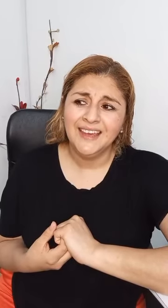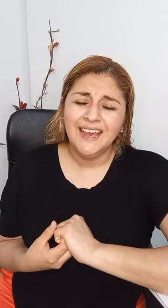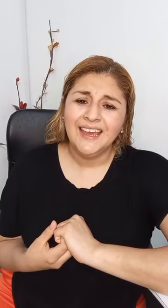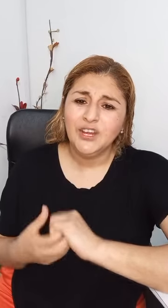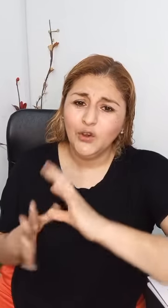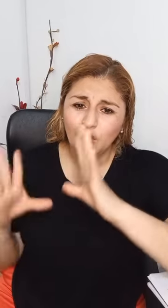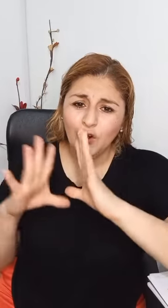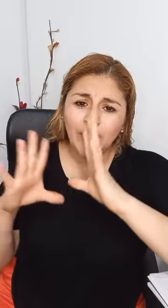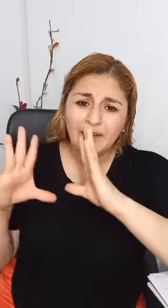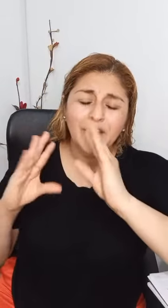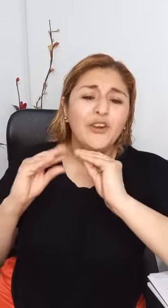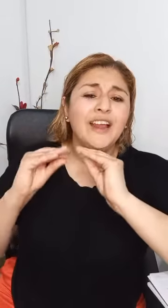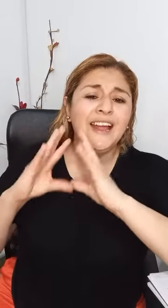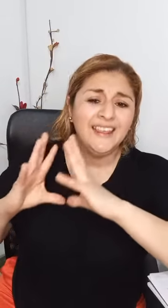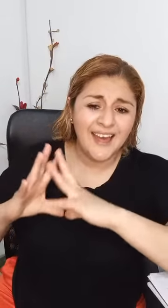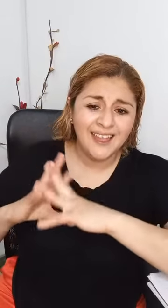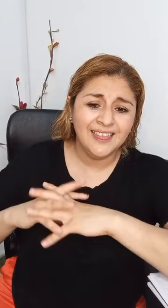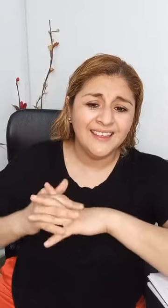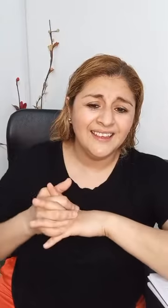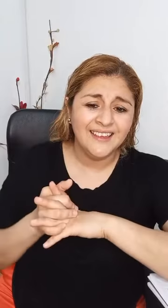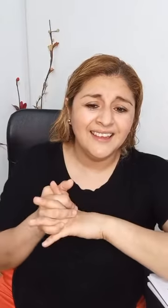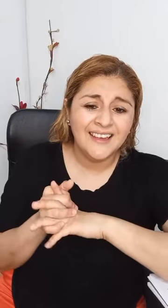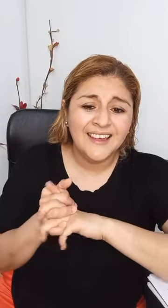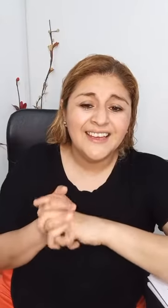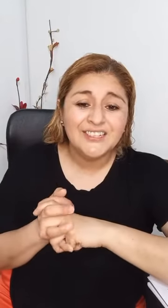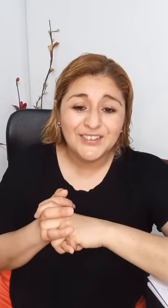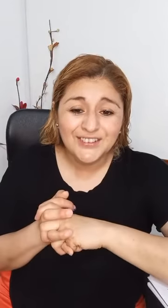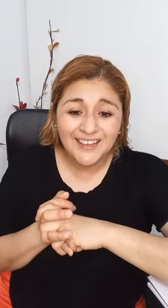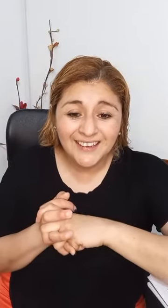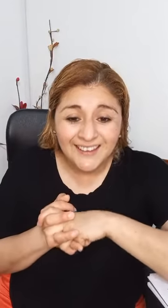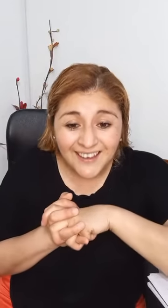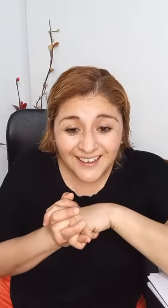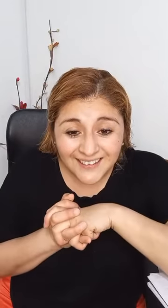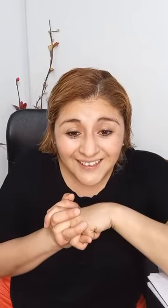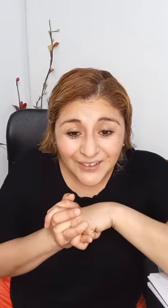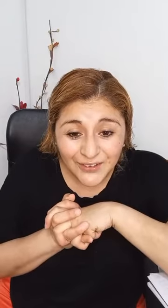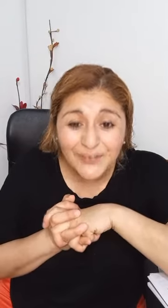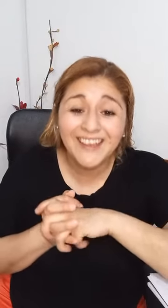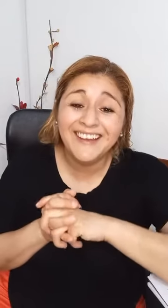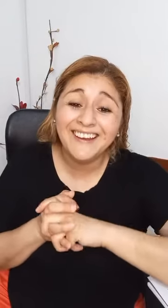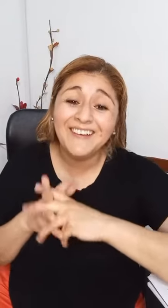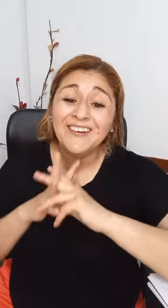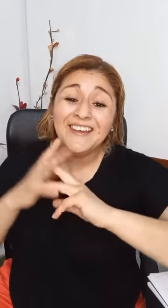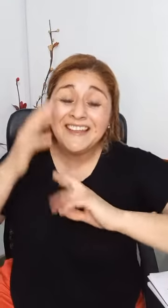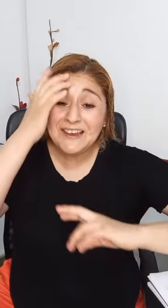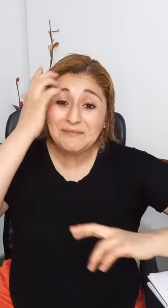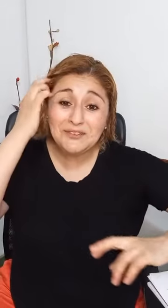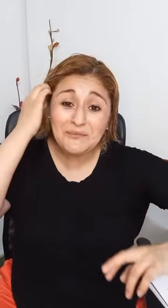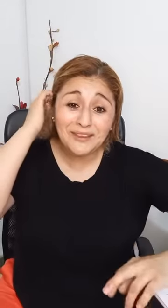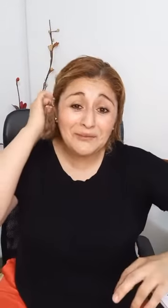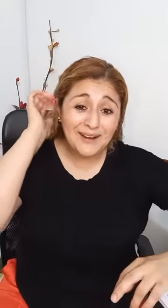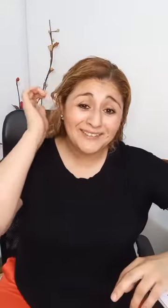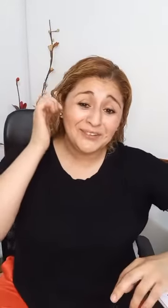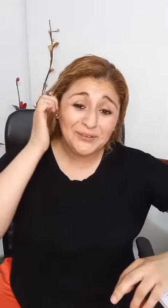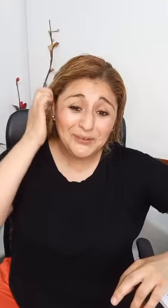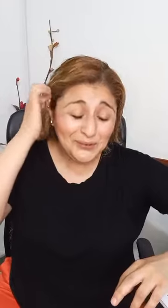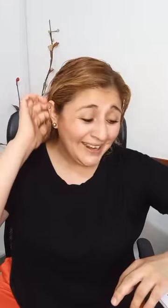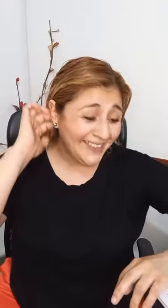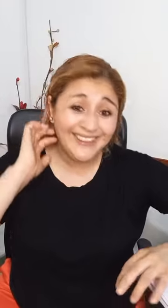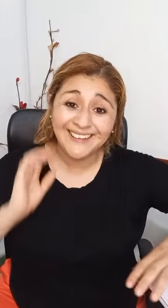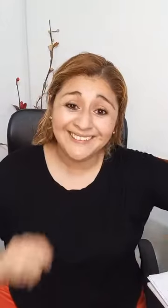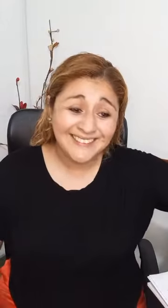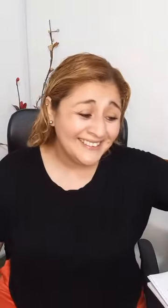¿Qué ves? ¿No logras ver con claridad? Yo sí. Si no, no veía nada. ¿Tiene mucho aumento, Marce,